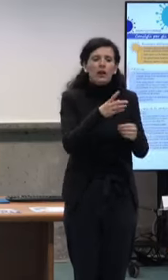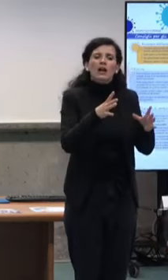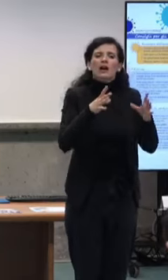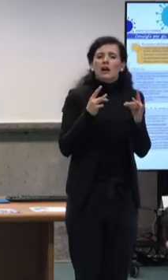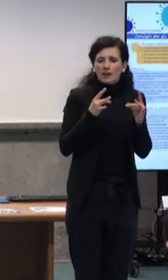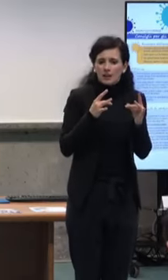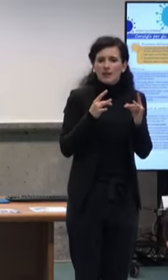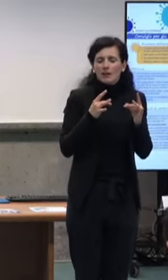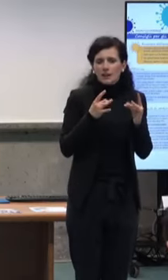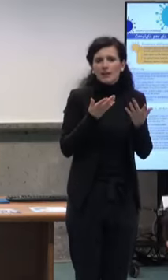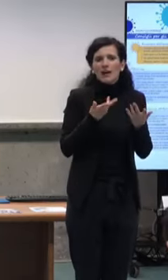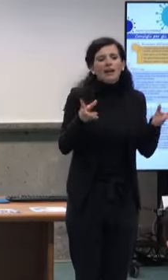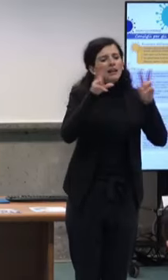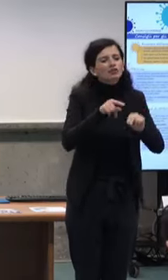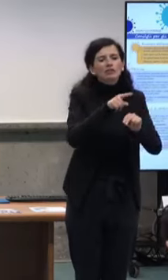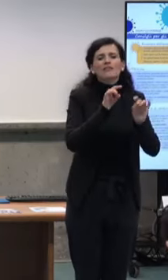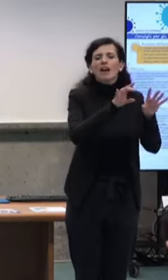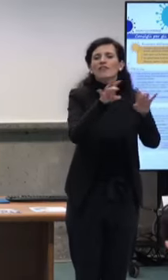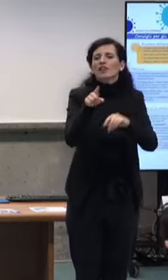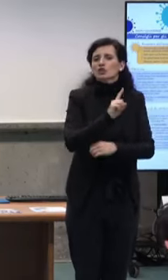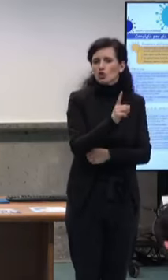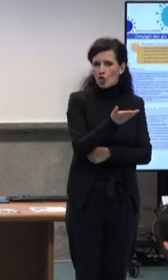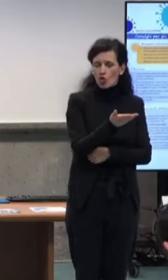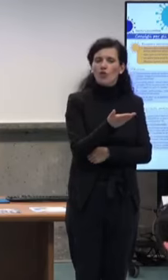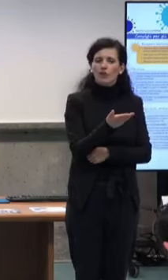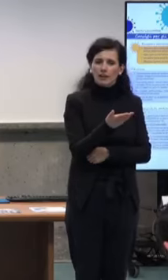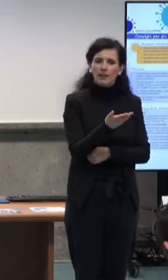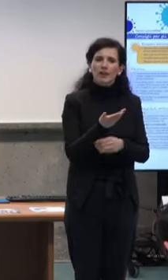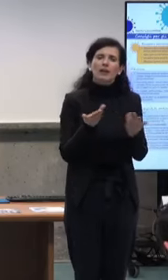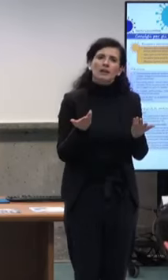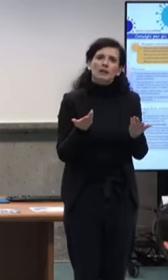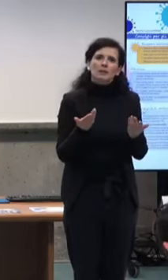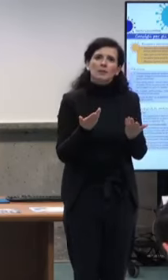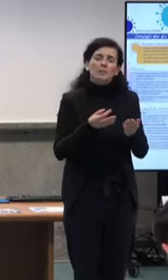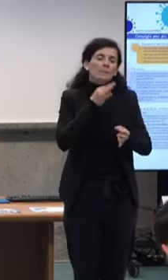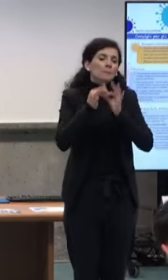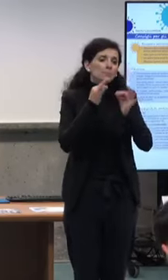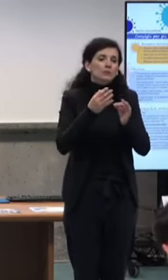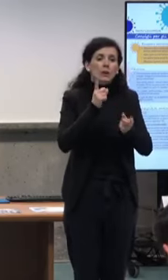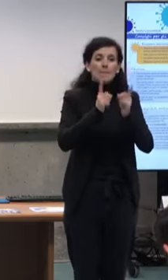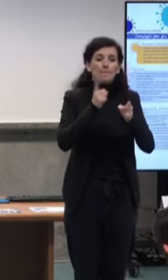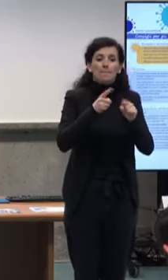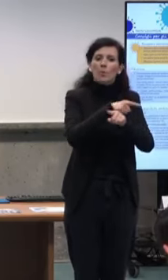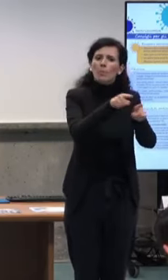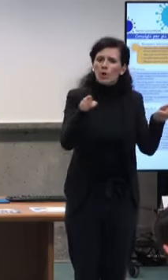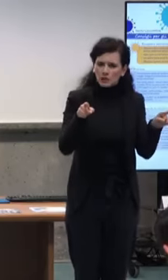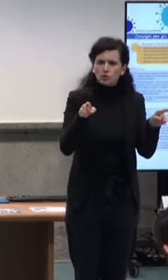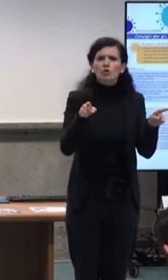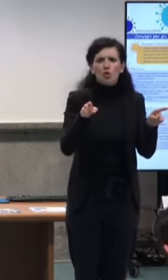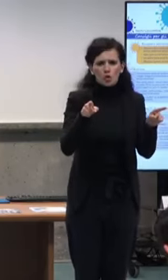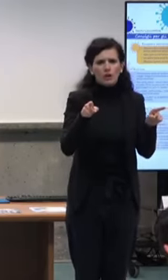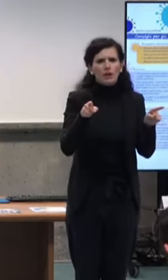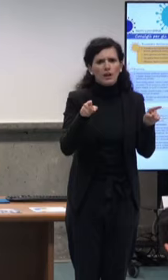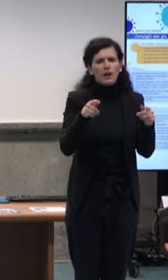dalla reinfezione quindi al di là di tutto abbiamo una popolazione che l'imperial college ha stimato